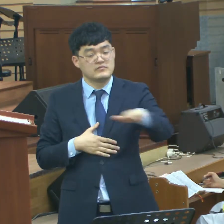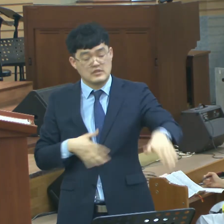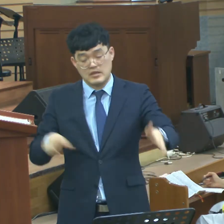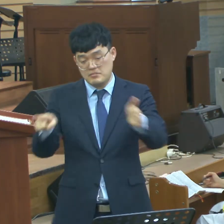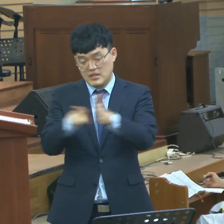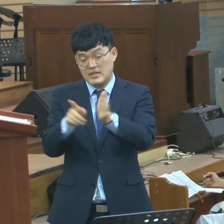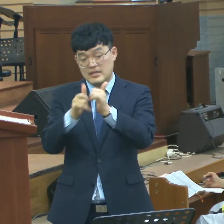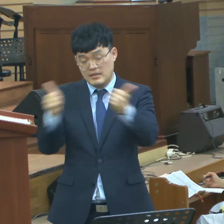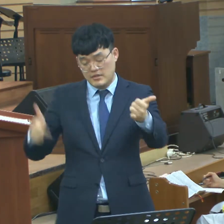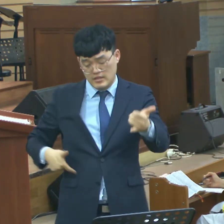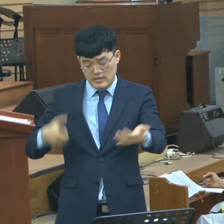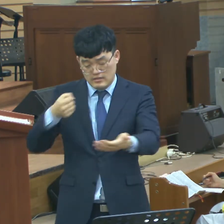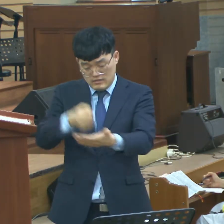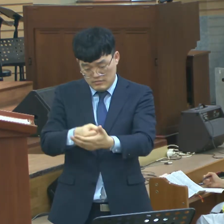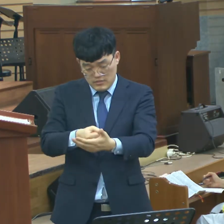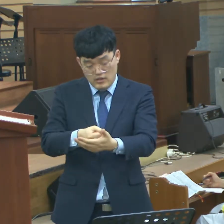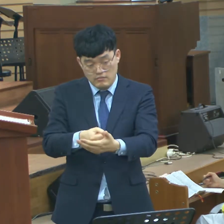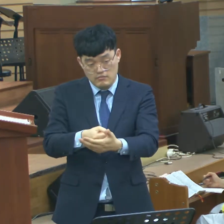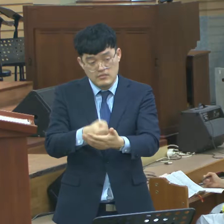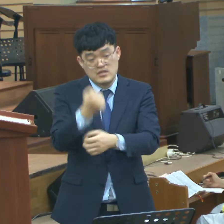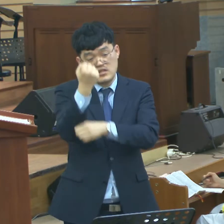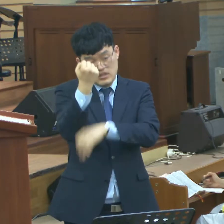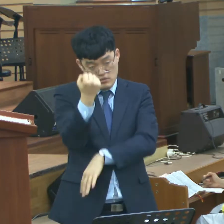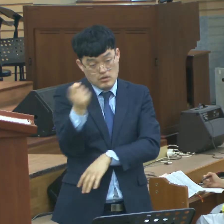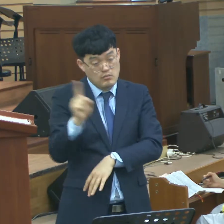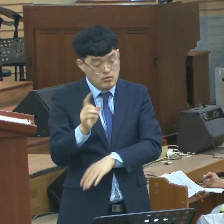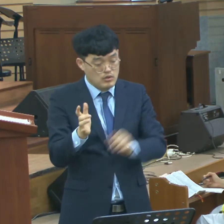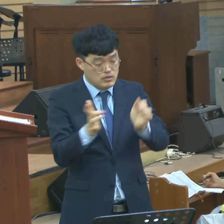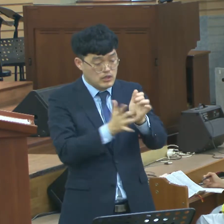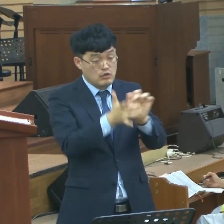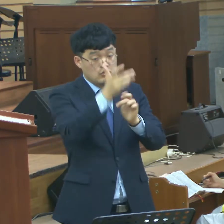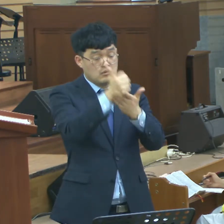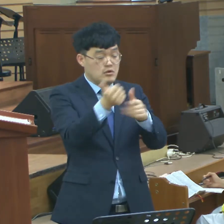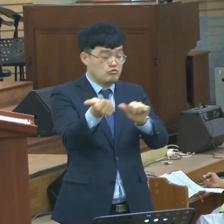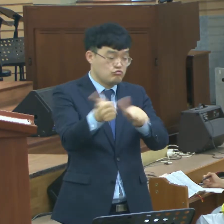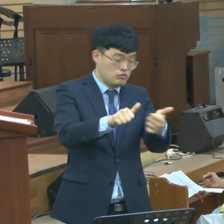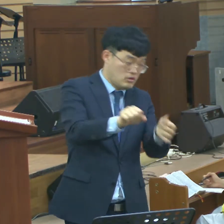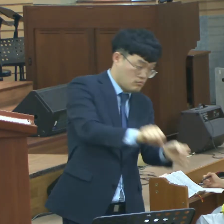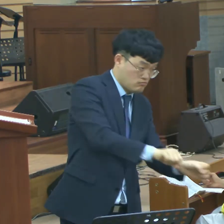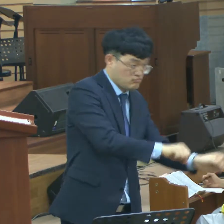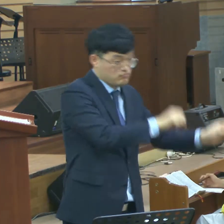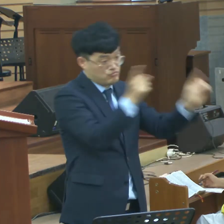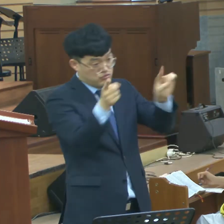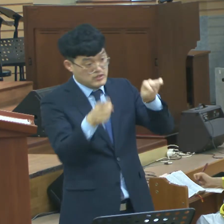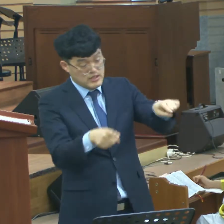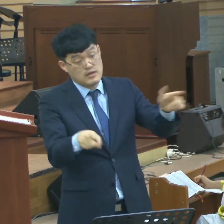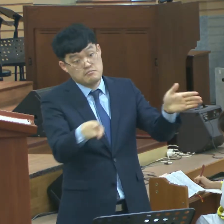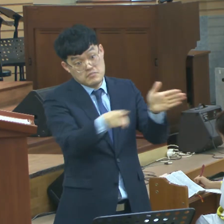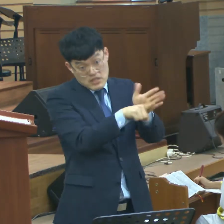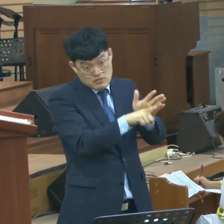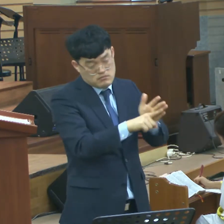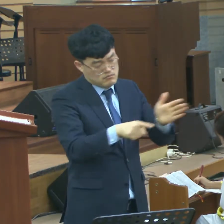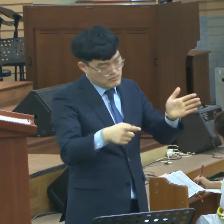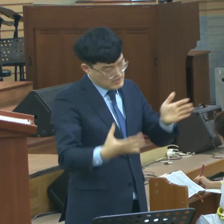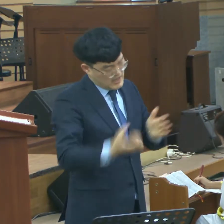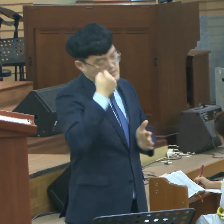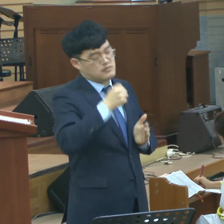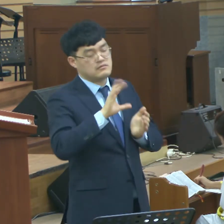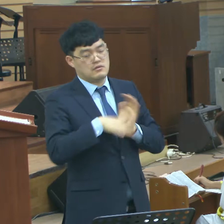신자들의 담대함은 어디서 오는가 하면 예수님께서 부활하셨다는 신앙에서 오는 거예요.